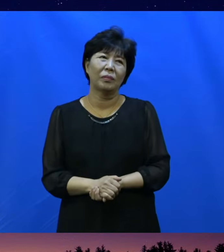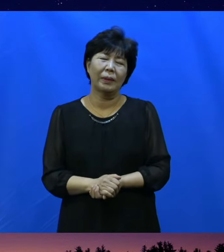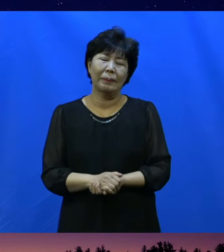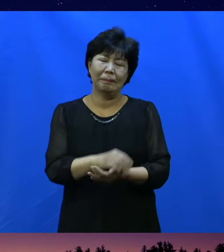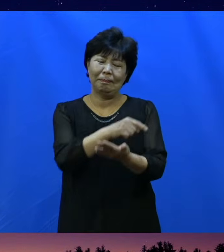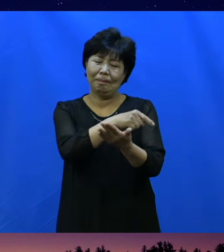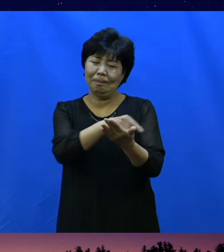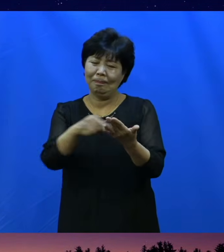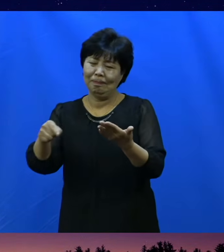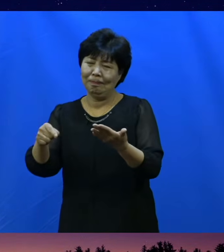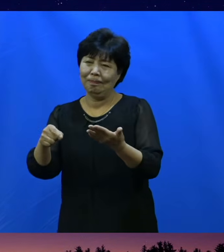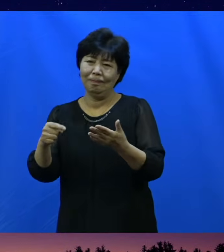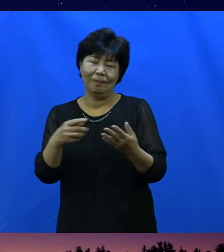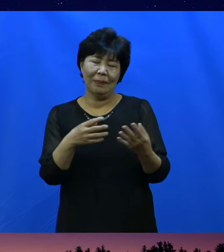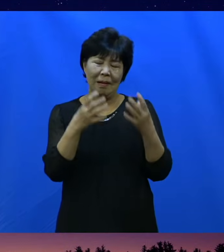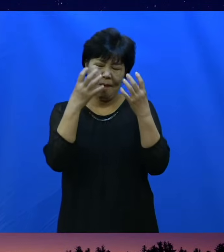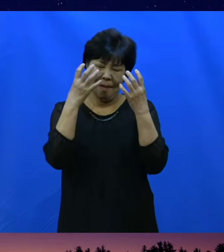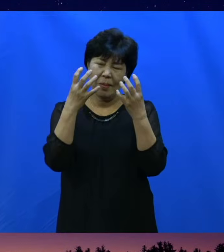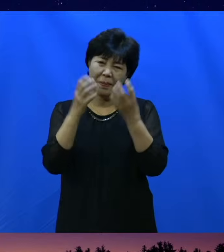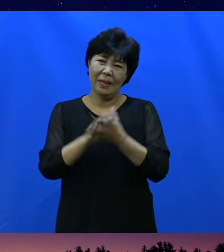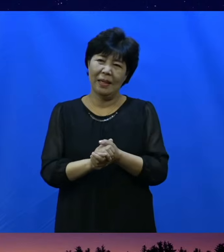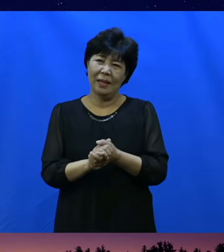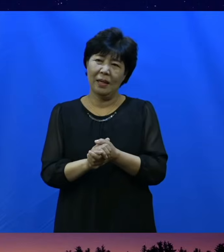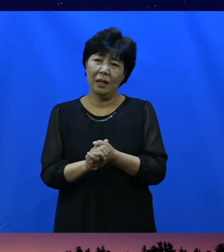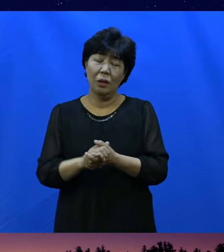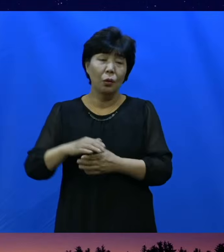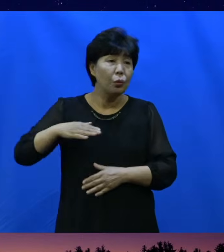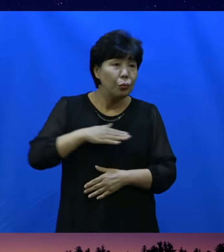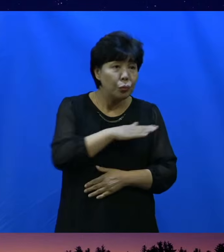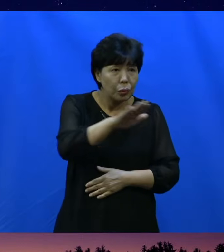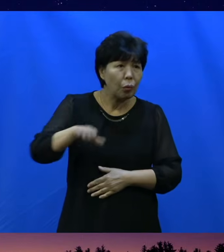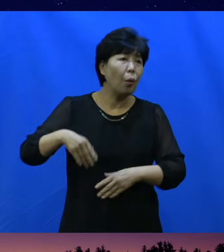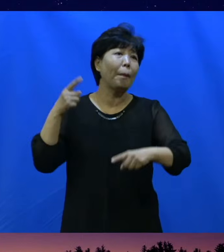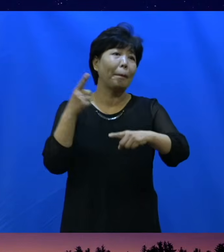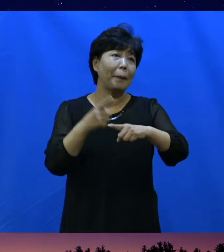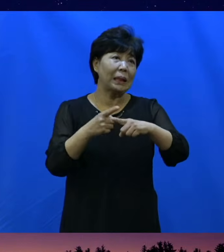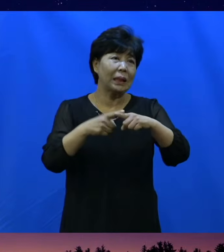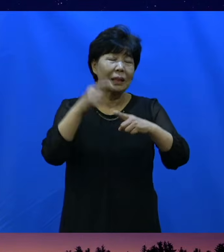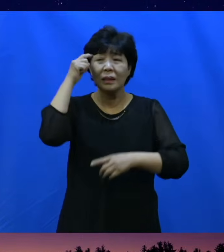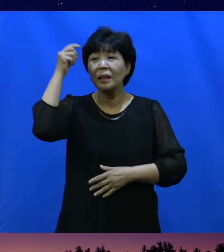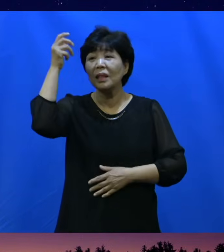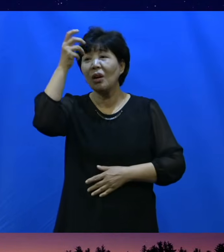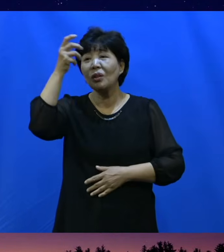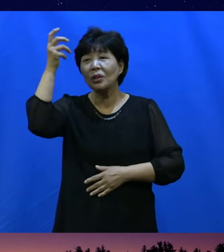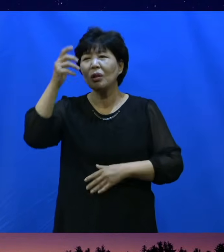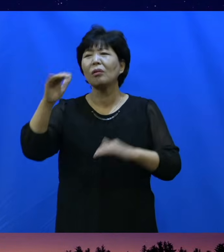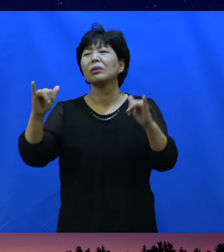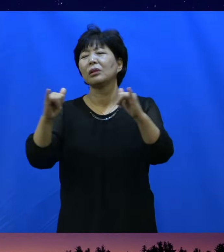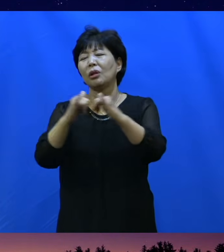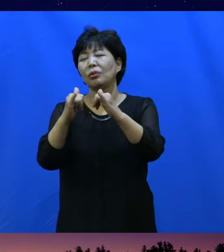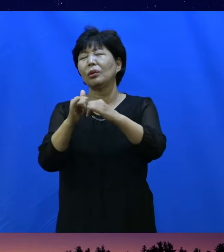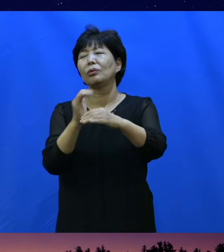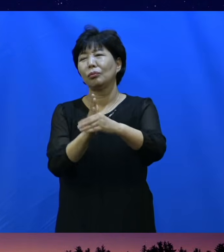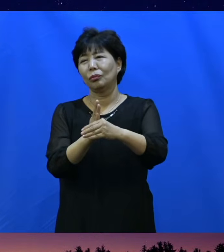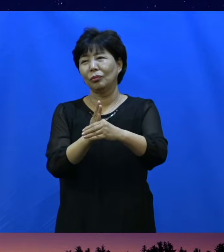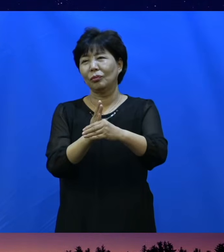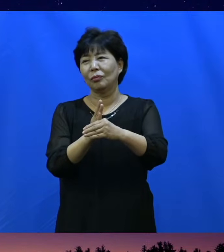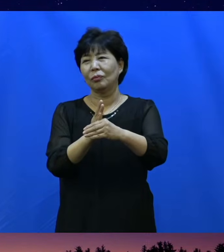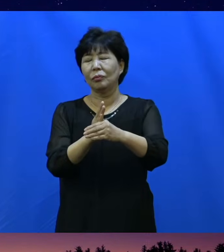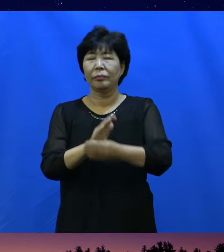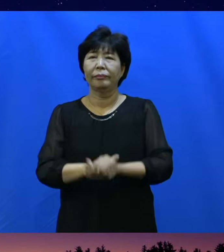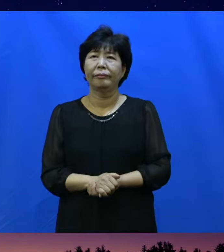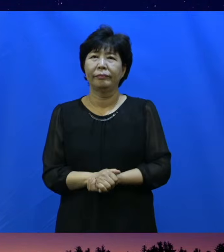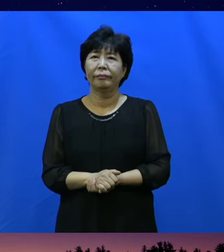생기고. 우리도 영적 전쟁입니다. 우리는 전쟁인데 영적 전쟁이라고 그러잖아요. 영적 전쟁도 마찬가지예요,